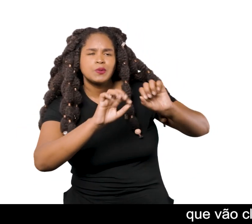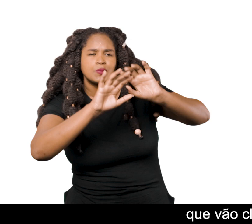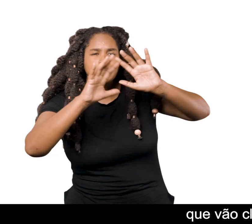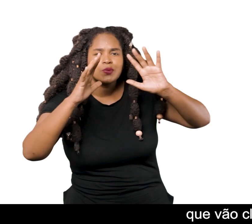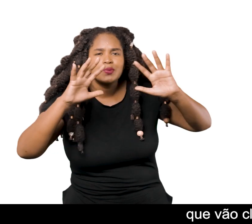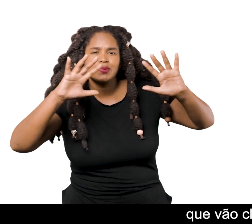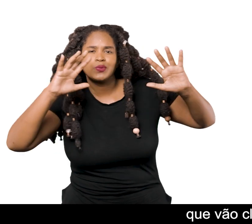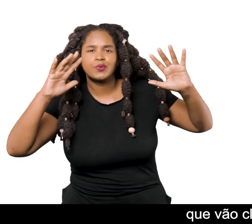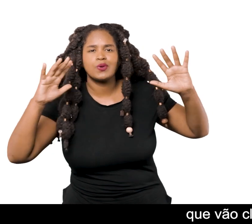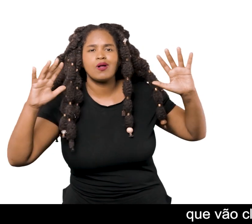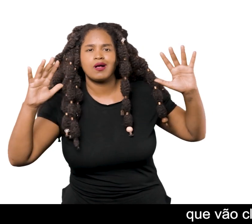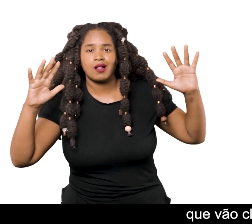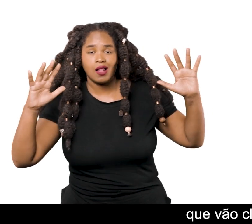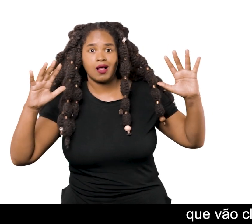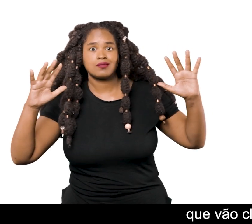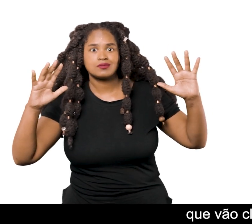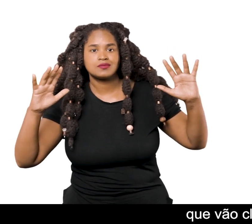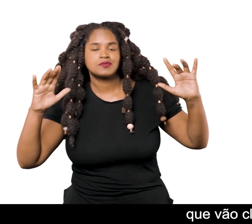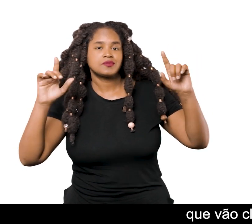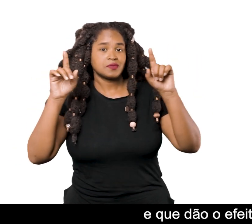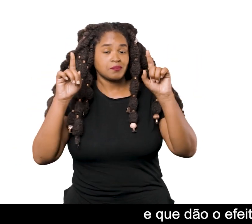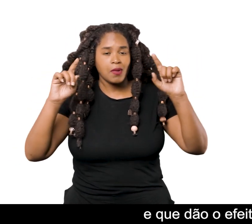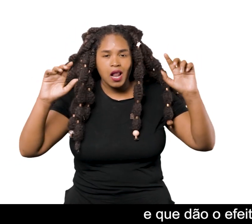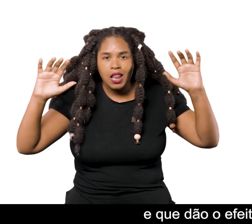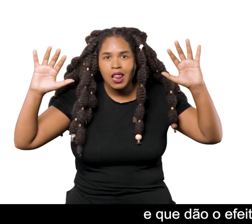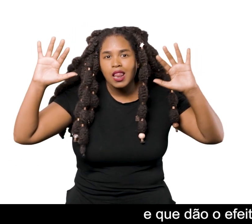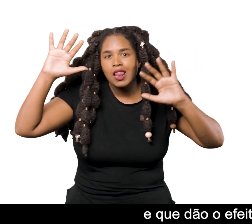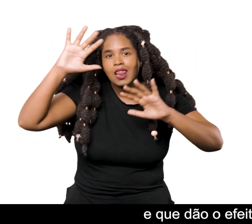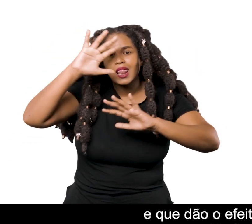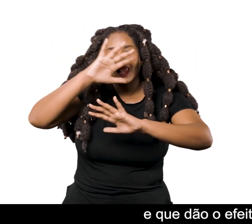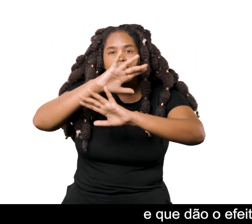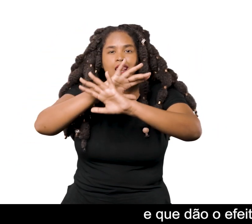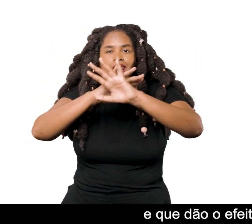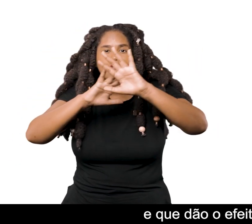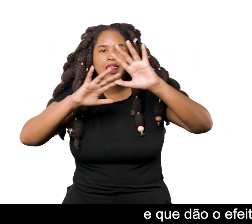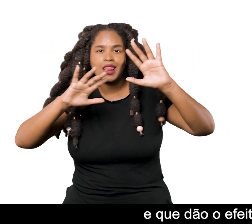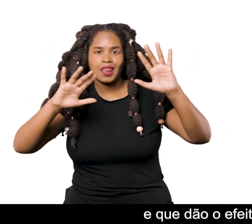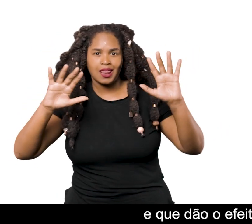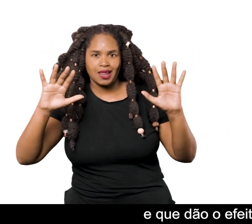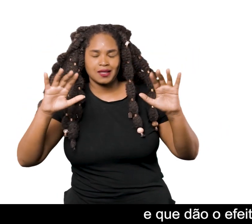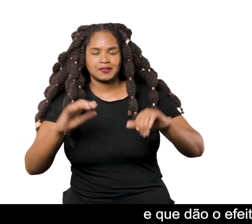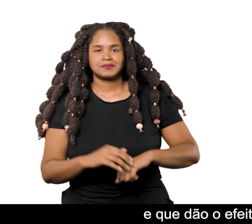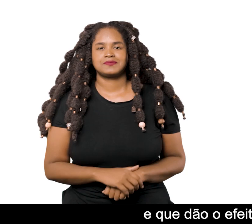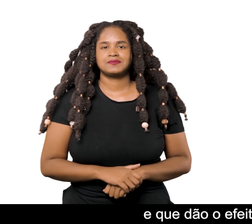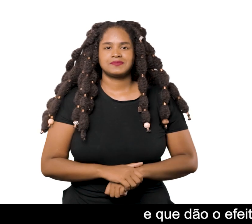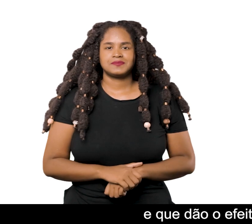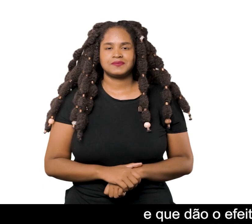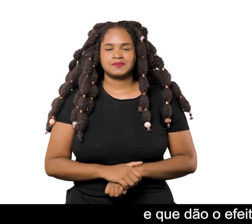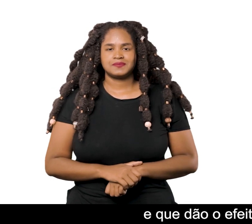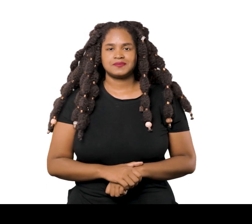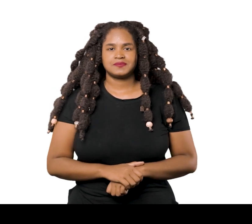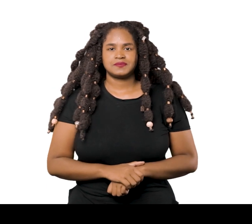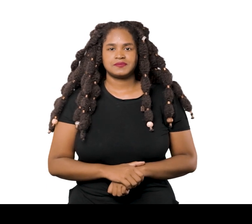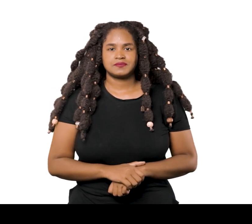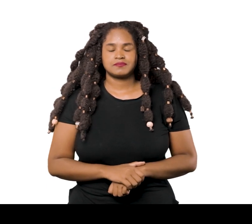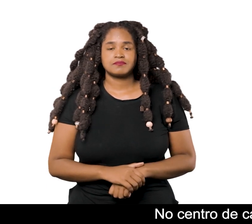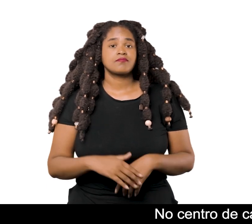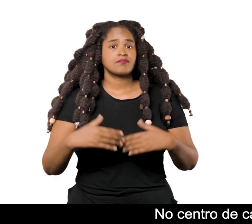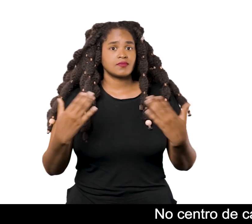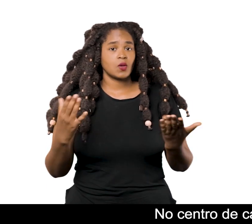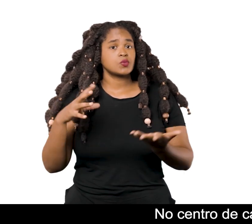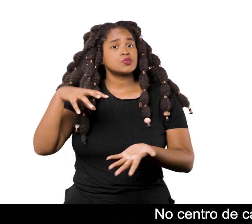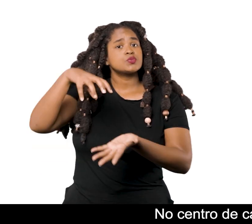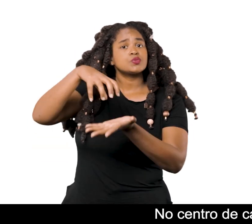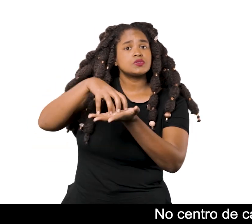vão clareando conforme se aproximam do centro e que dão o efeito de serrilhado nas extremidades de cada forma.